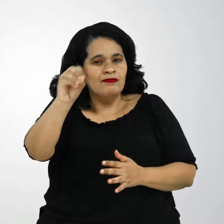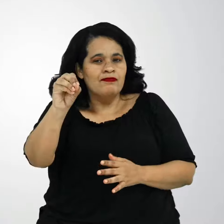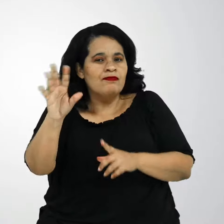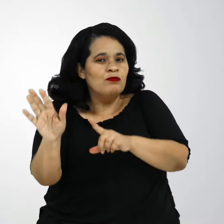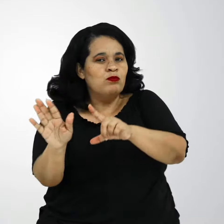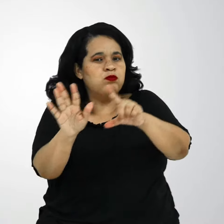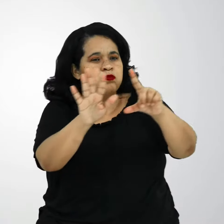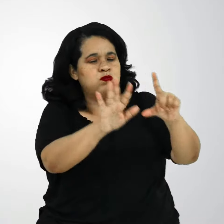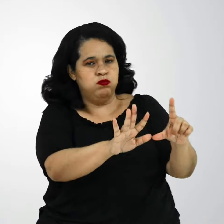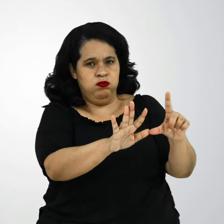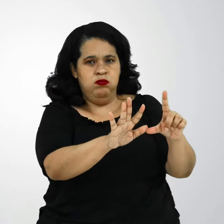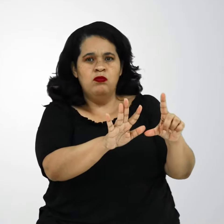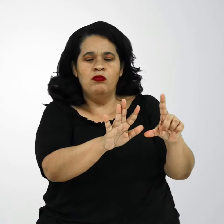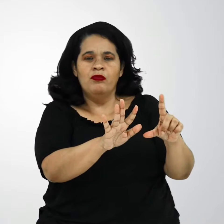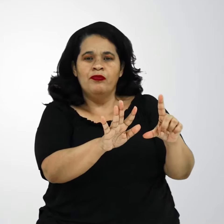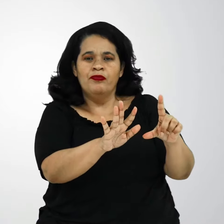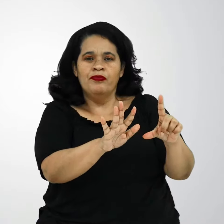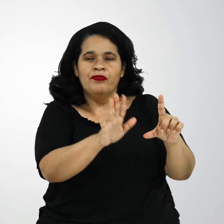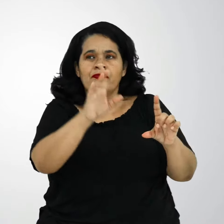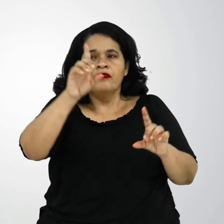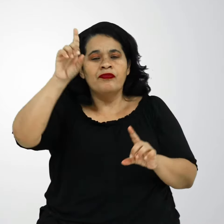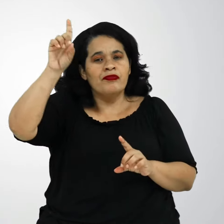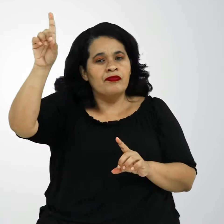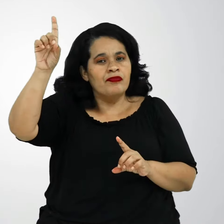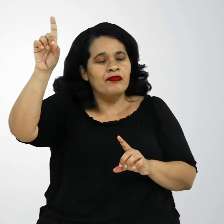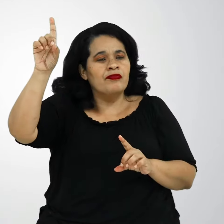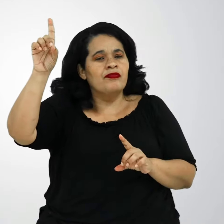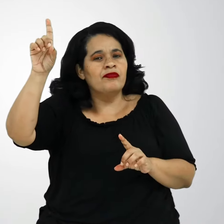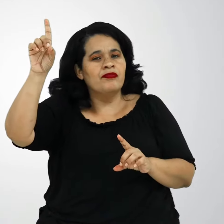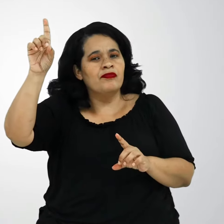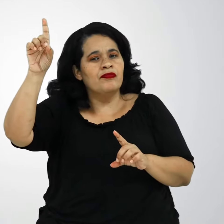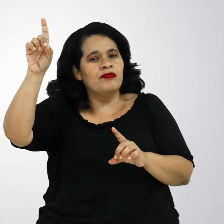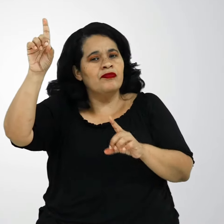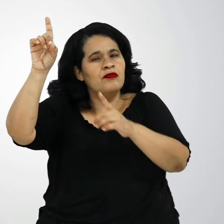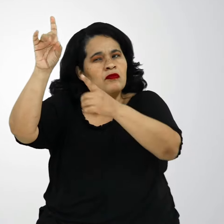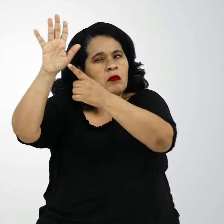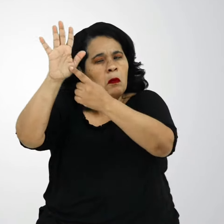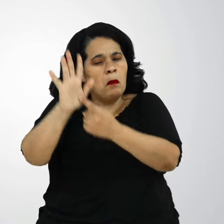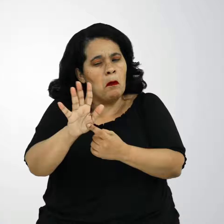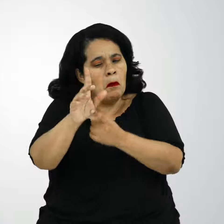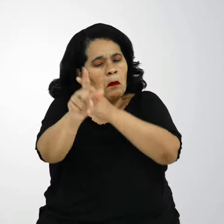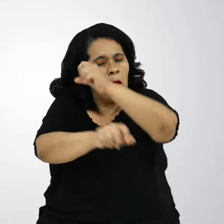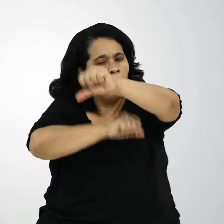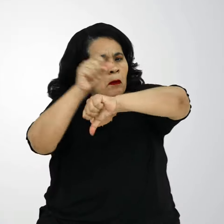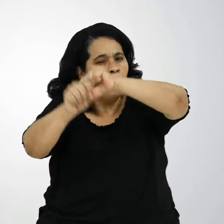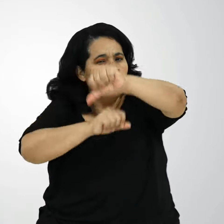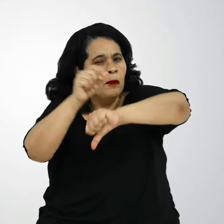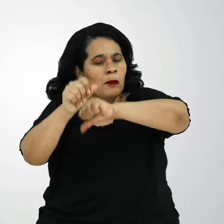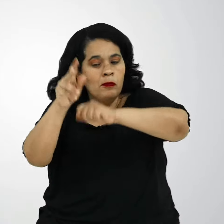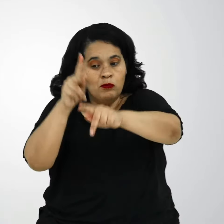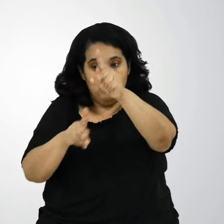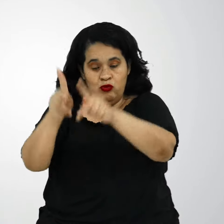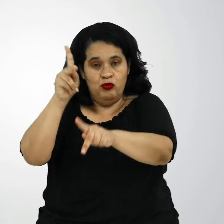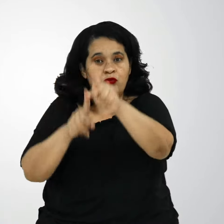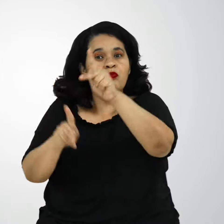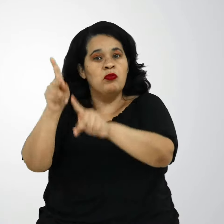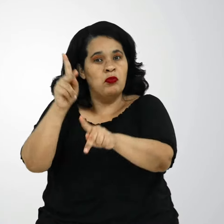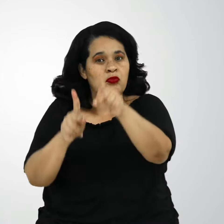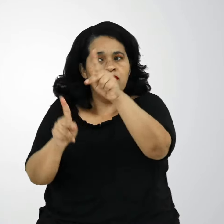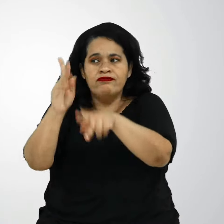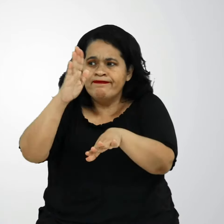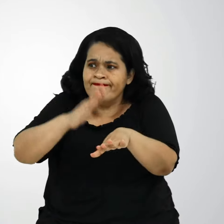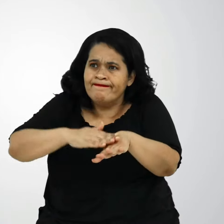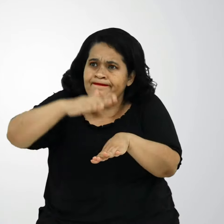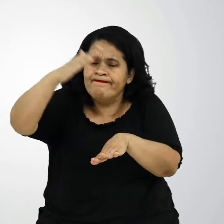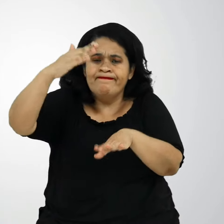Lendo a visão, parece que Deus não estava preocupado simplesmente com a restauração do povo de Israel, mas tem coisas muito maiores que vão ser apresentadas